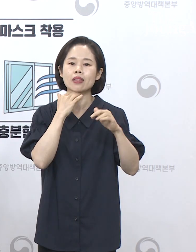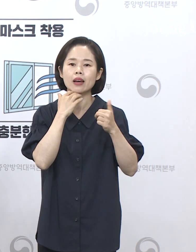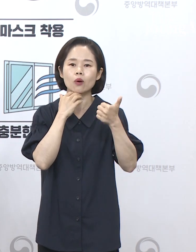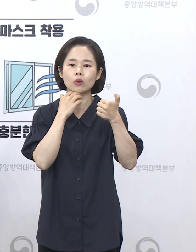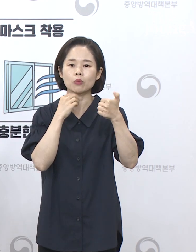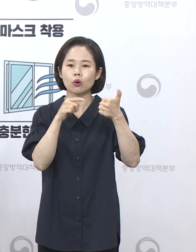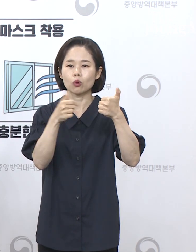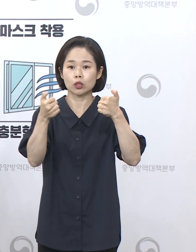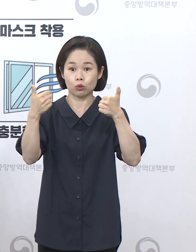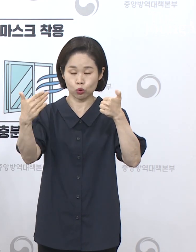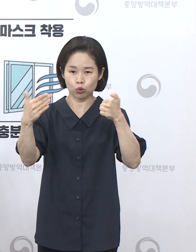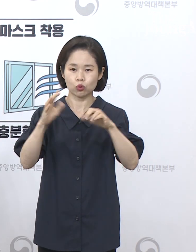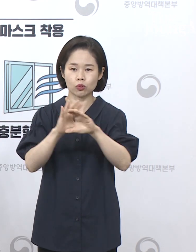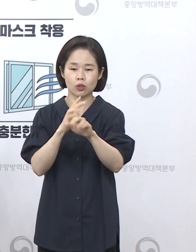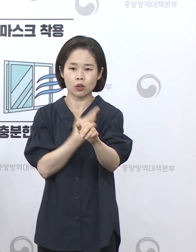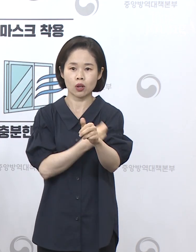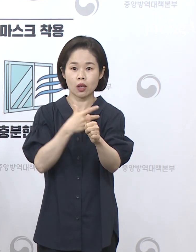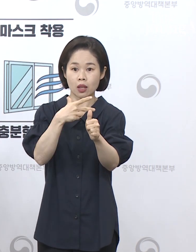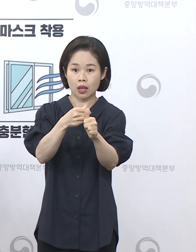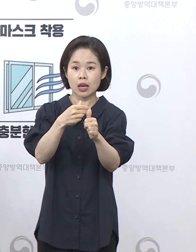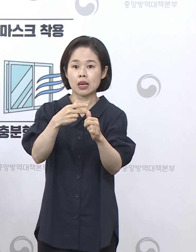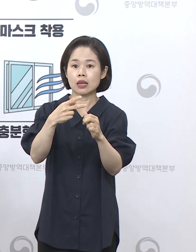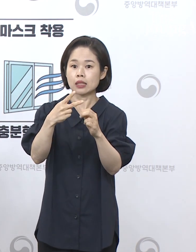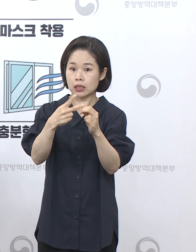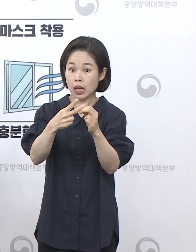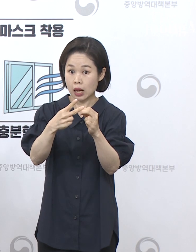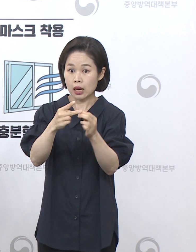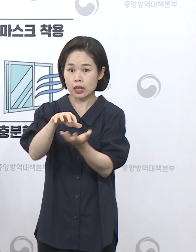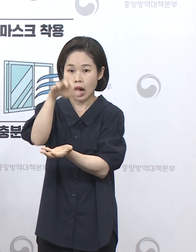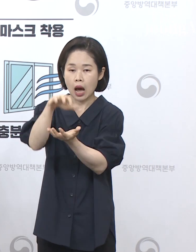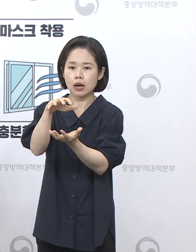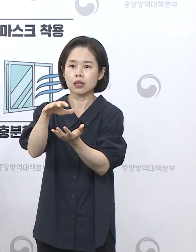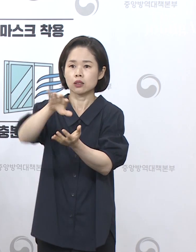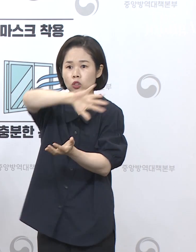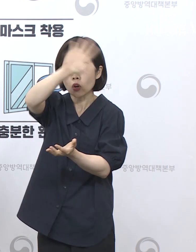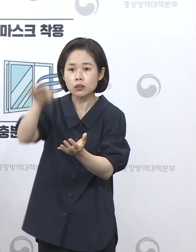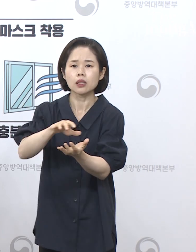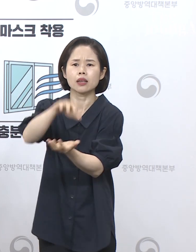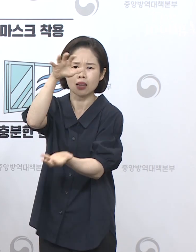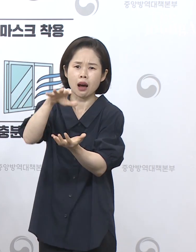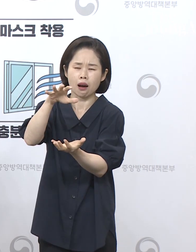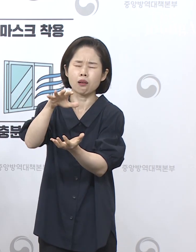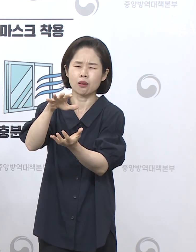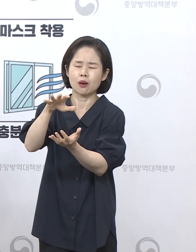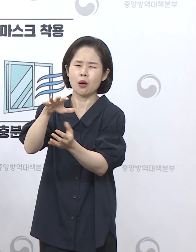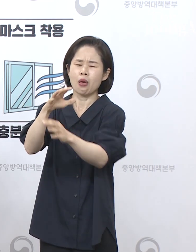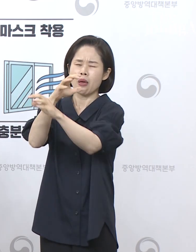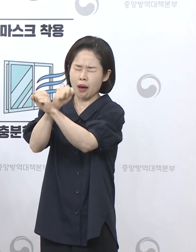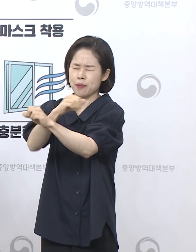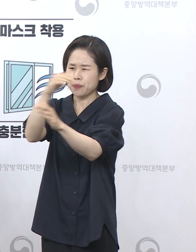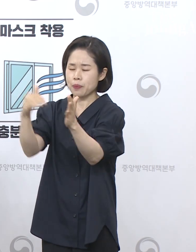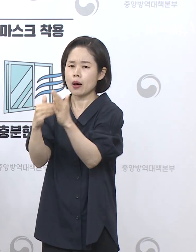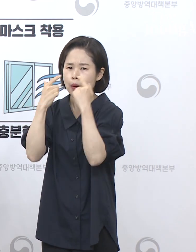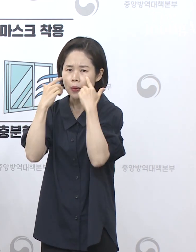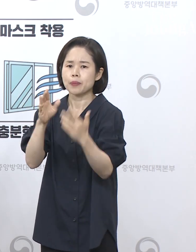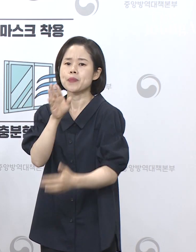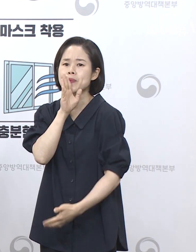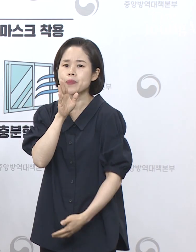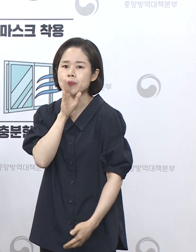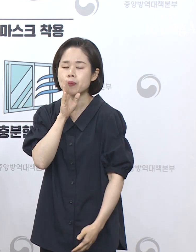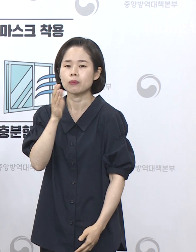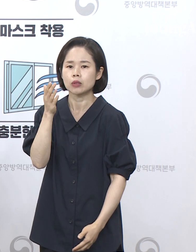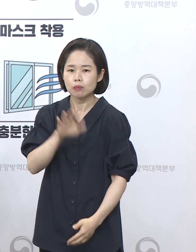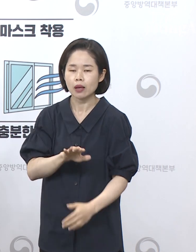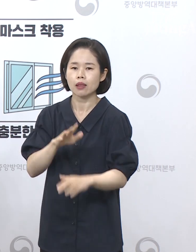앞에서도 말씀드린 것처럼 총량은 충분한 물량이 확보가 되어 있습니다. 다만 이제 주간 공급 시기에